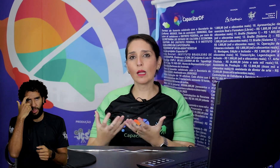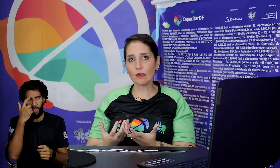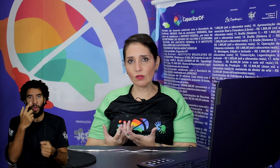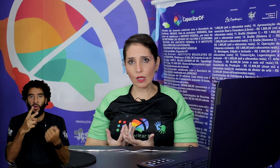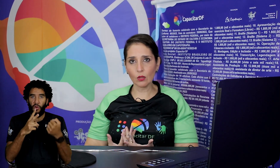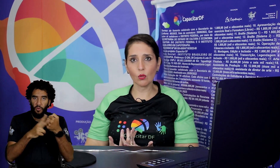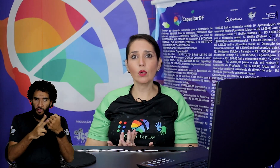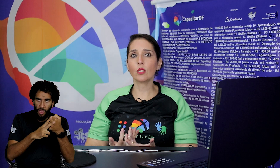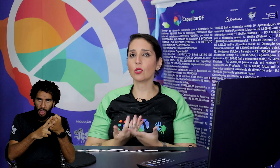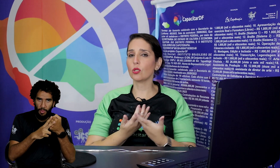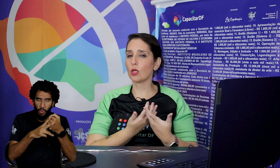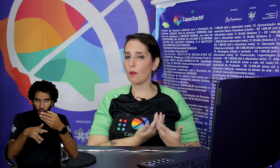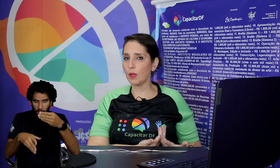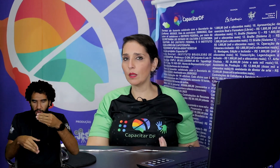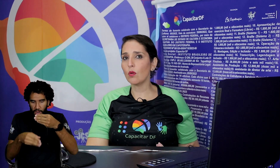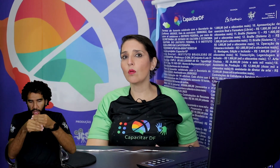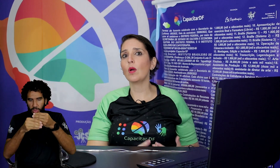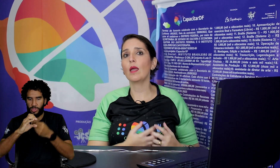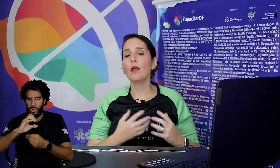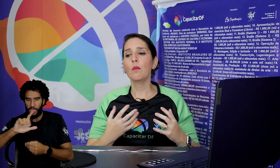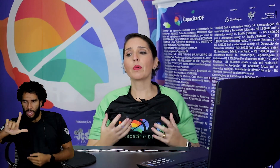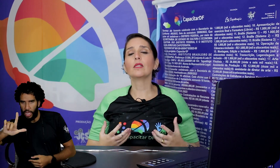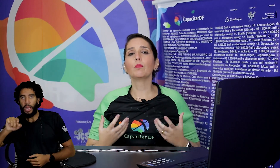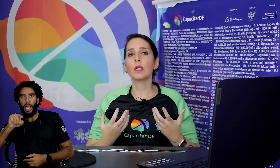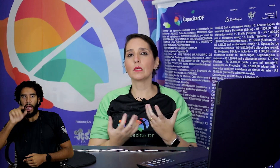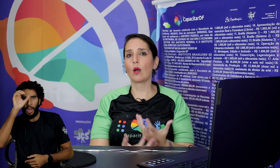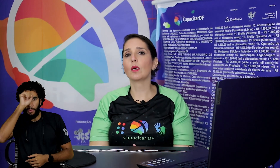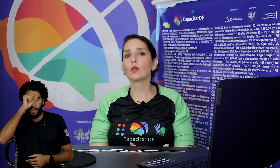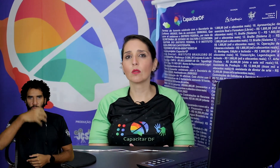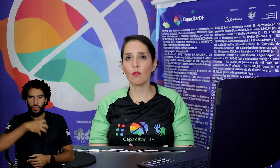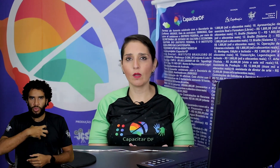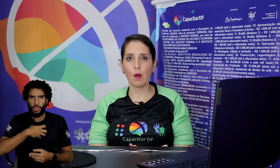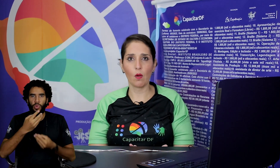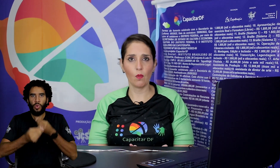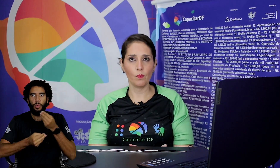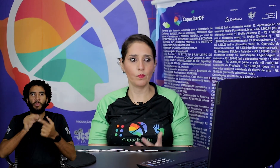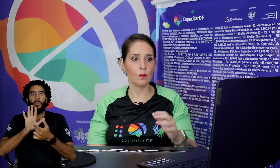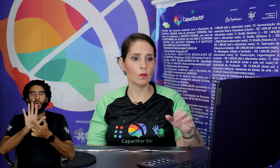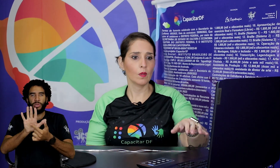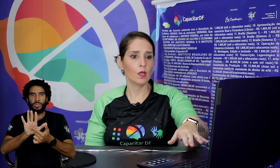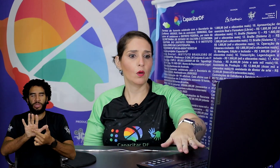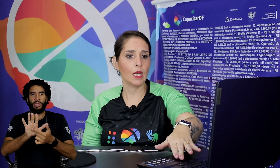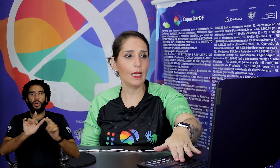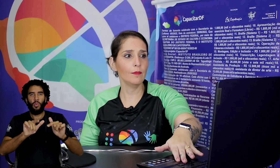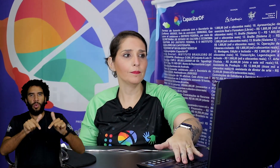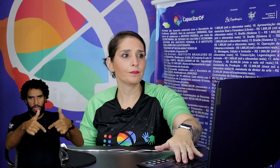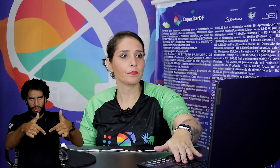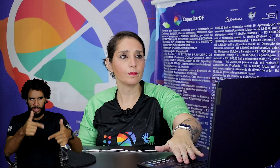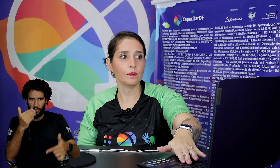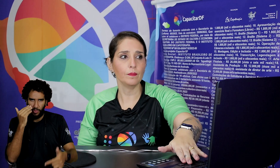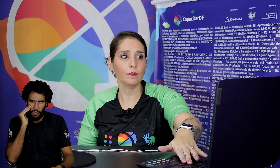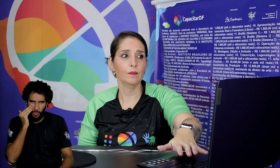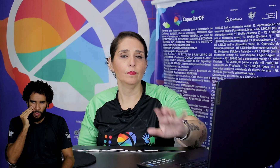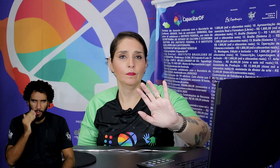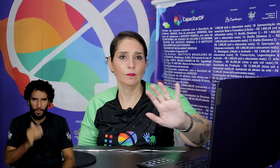de um classificador, que a gente já aprendeu como é, para expressar uma noção verbal. Ok?